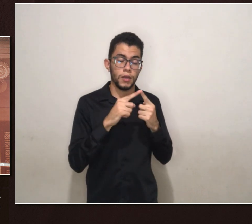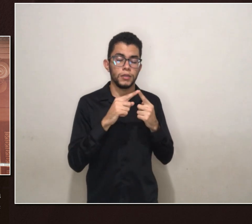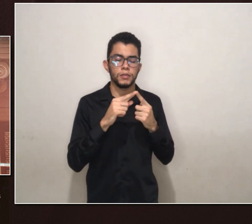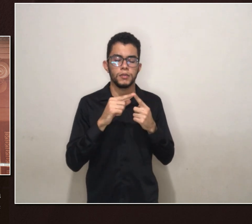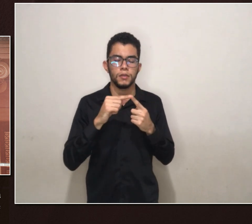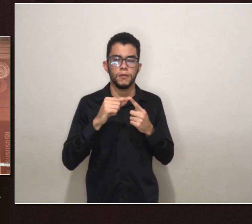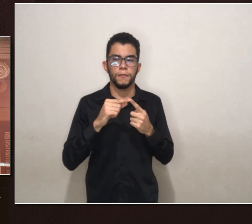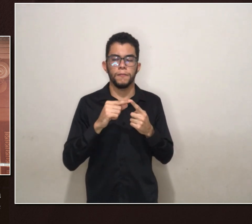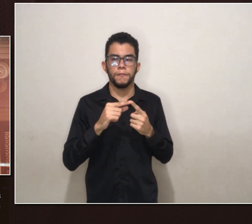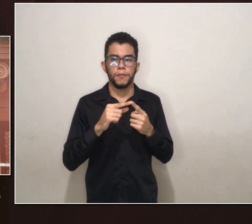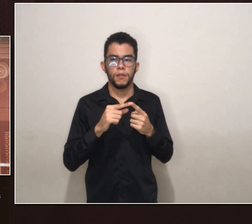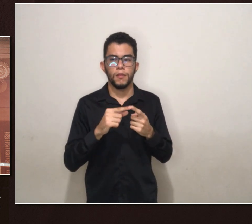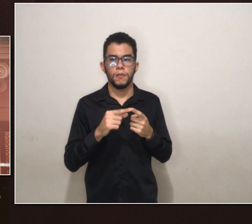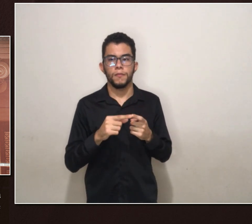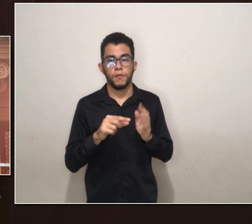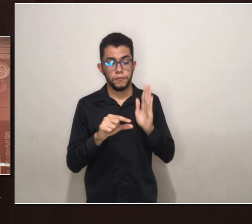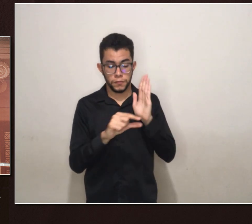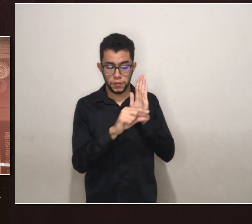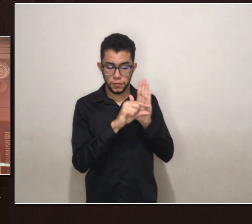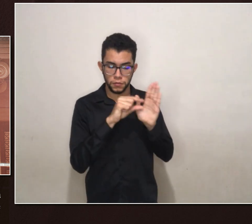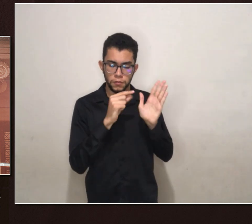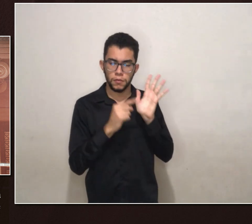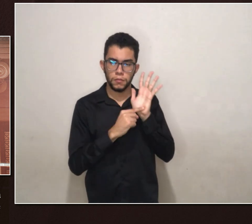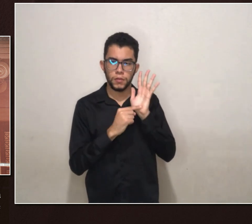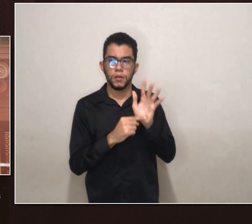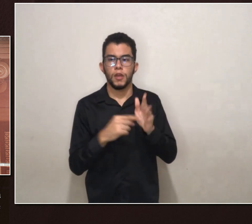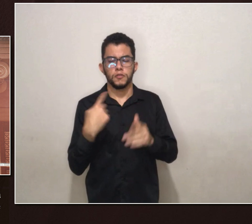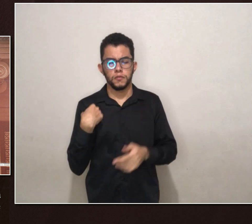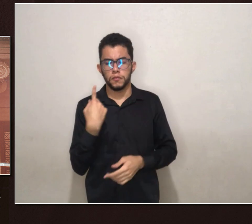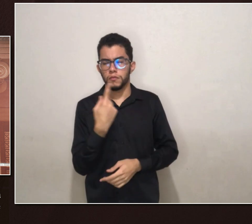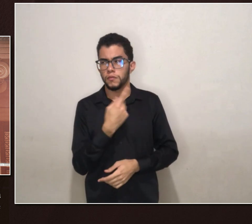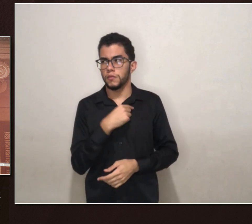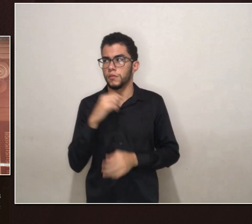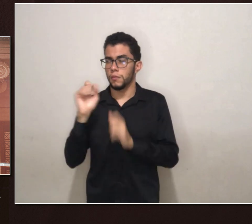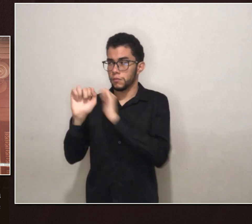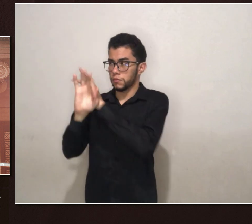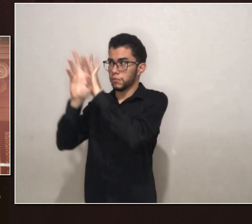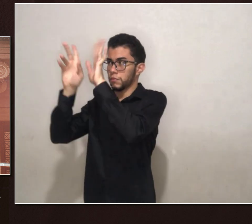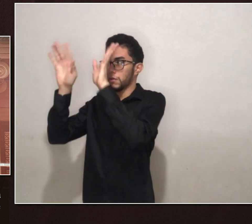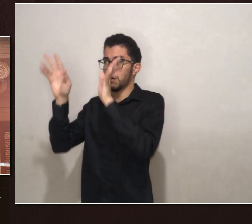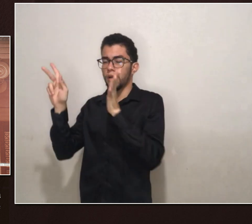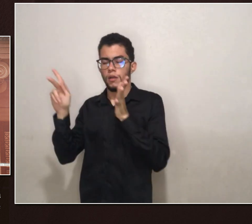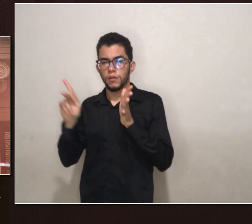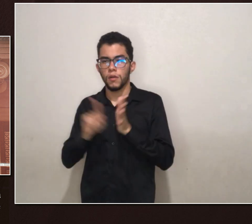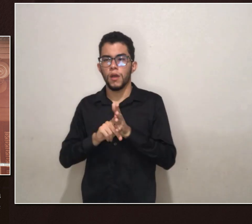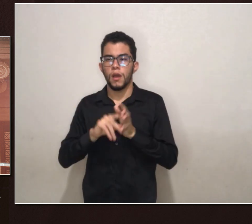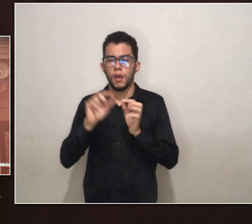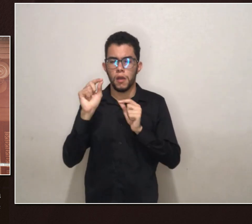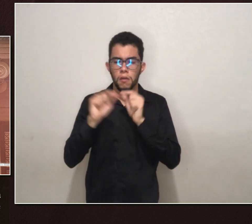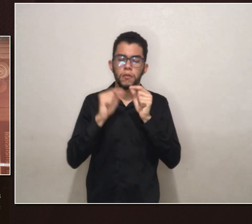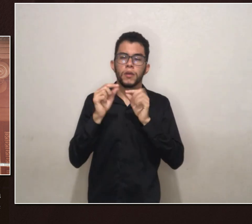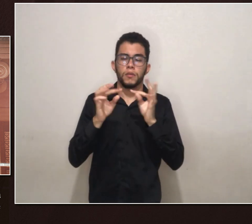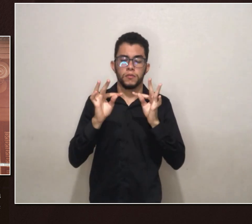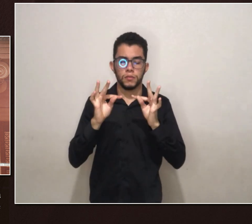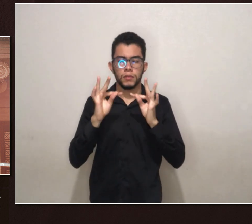assim: porque a nossa glória é esta, o testemunho da nossa consciência, de que com